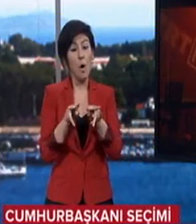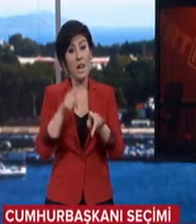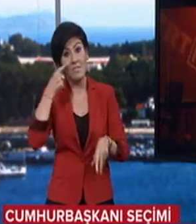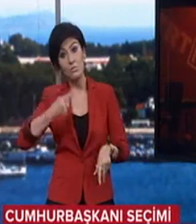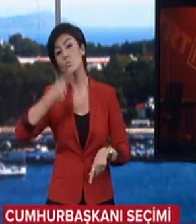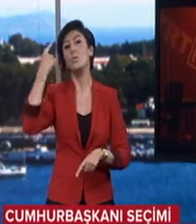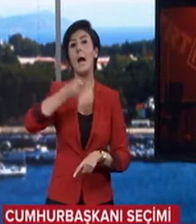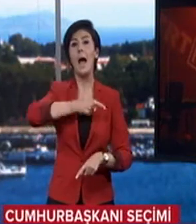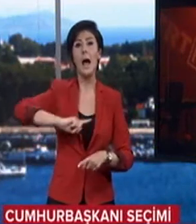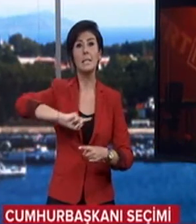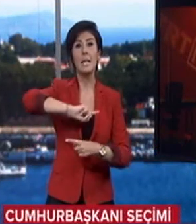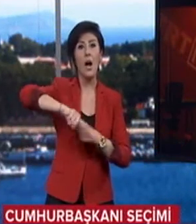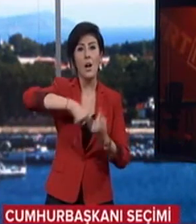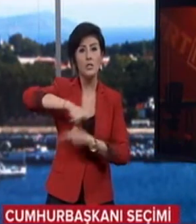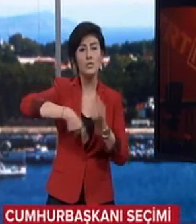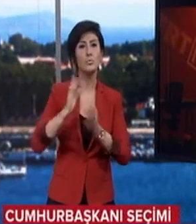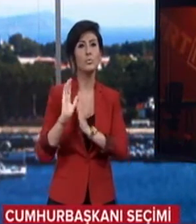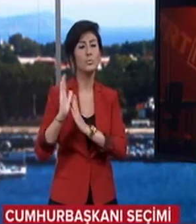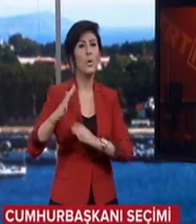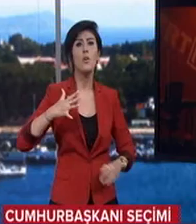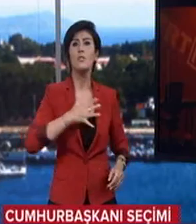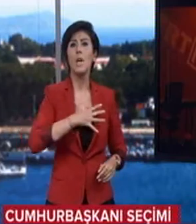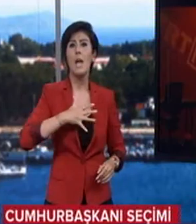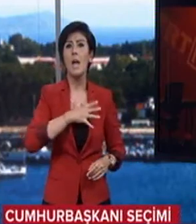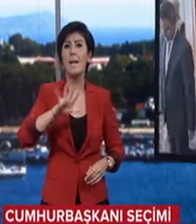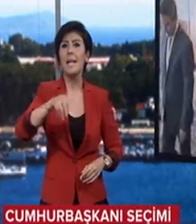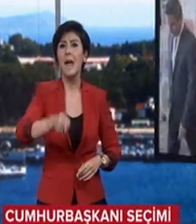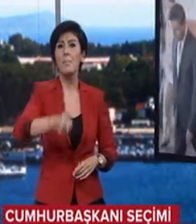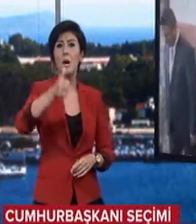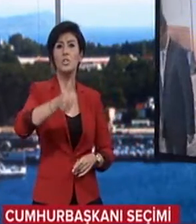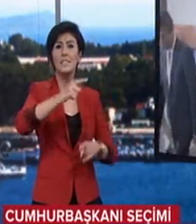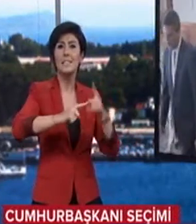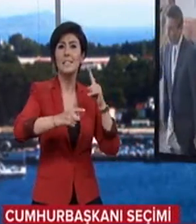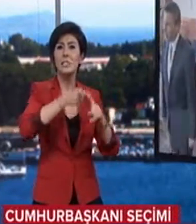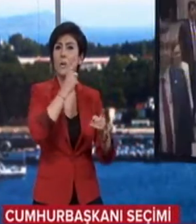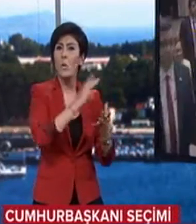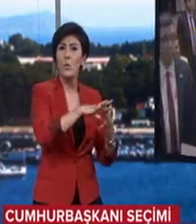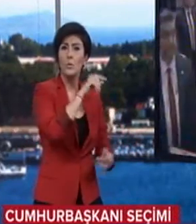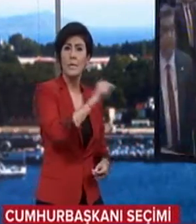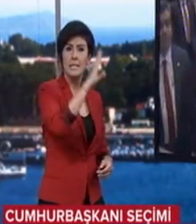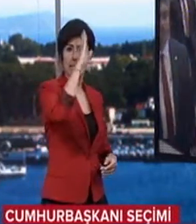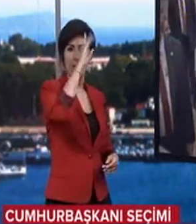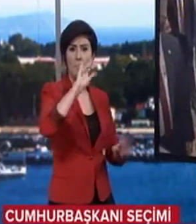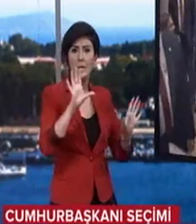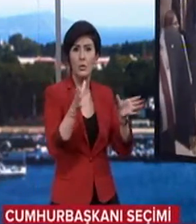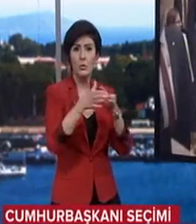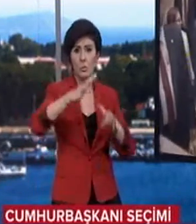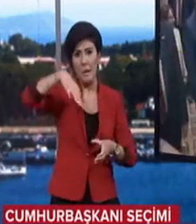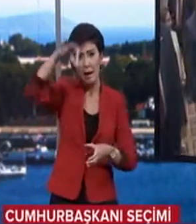Muhalefetin Cumhurbaşkanı adayı arayışları sürüyor. Cumhuriyet Halk Partisi Genel Başkanı Kemal Kılıçdaroğlu, İstanbul'da bir